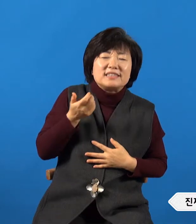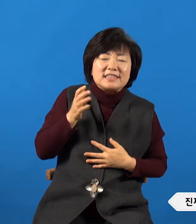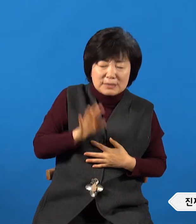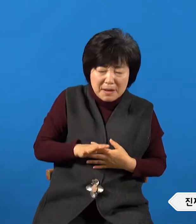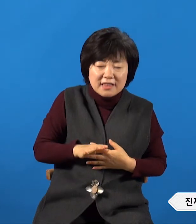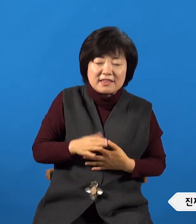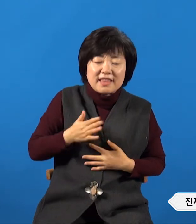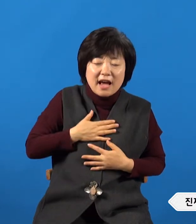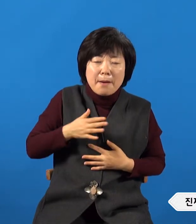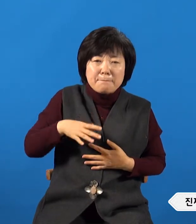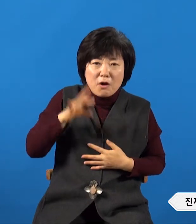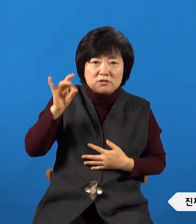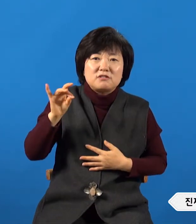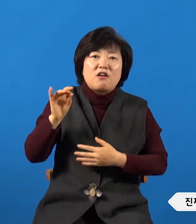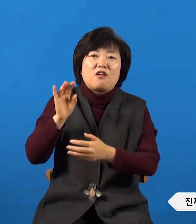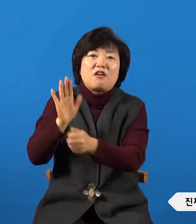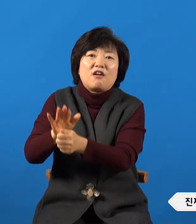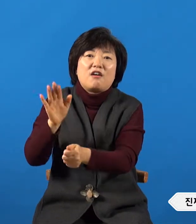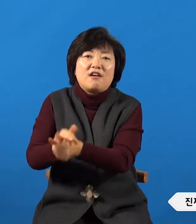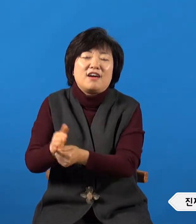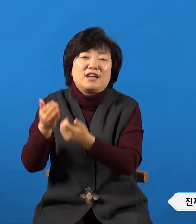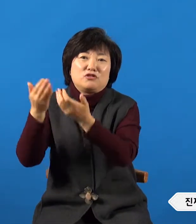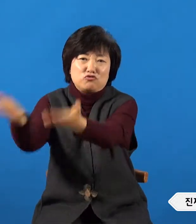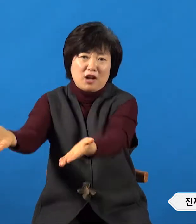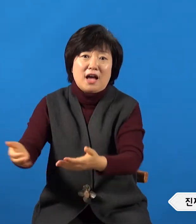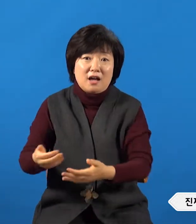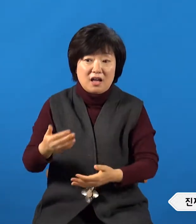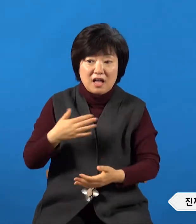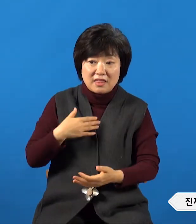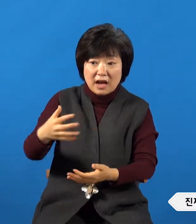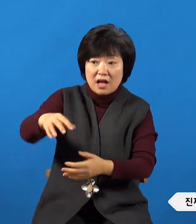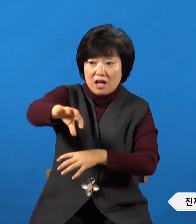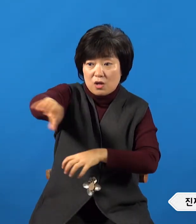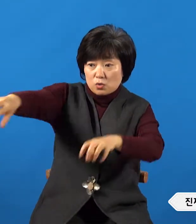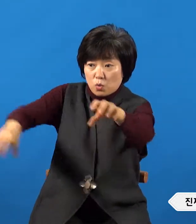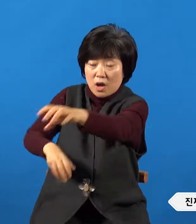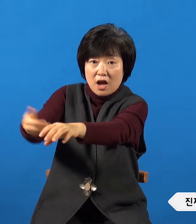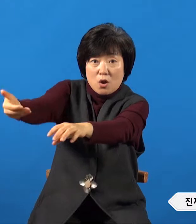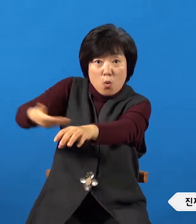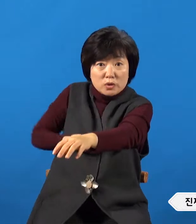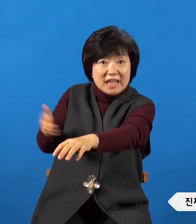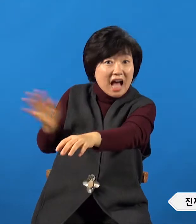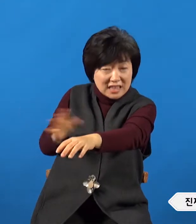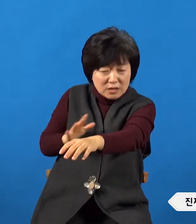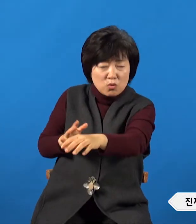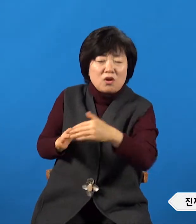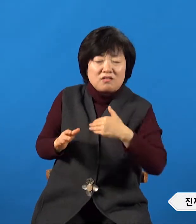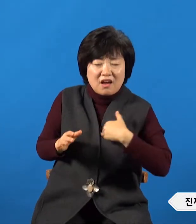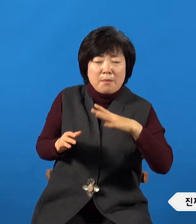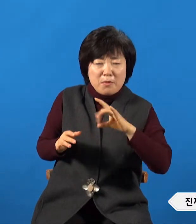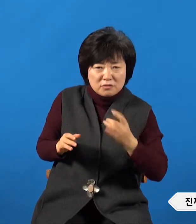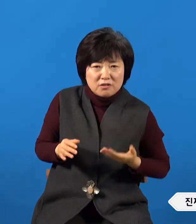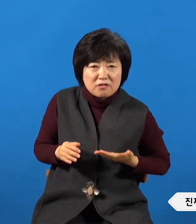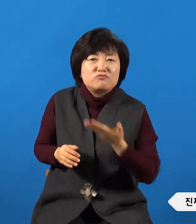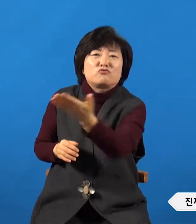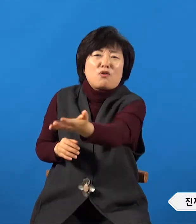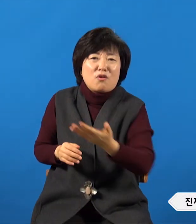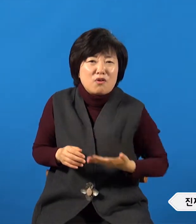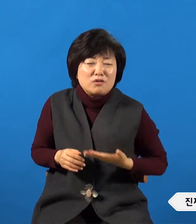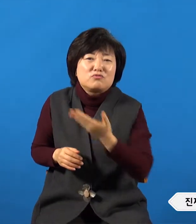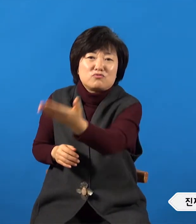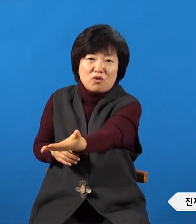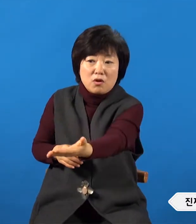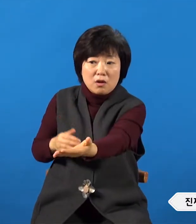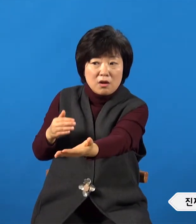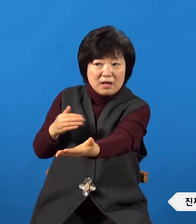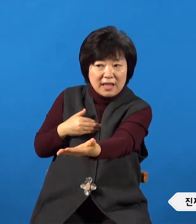할지라도 그렇게 먼저 해주라라고 말씀하시며 여전히 내 중심에서 내가 받을